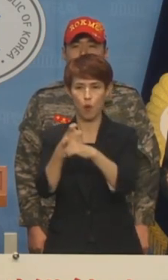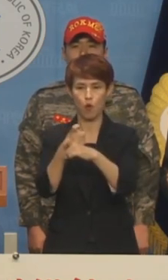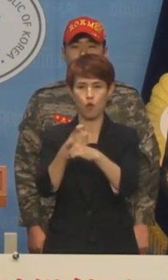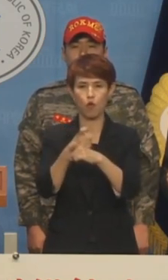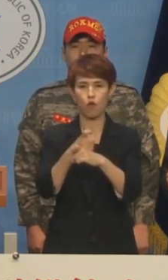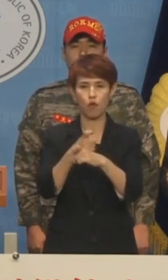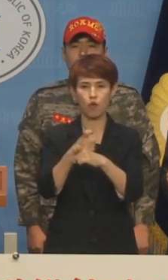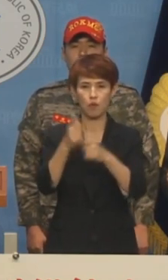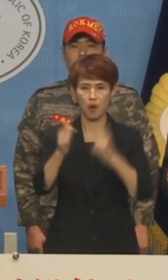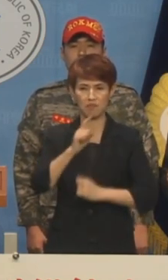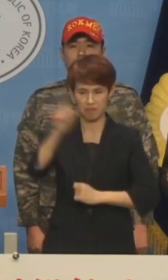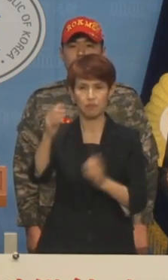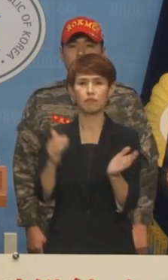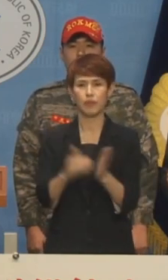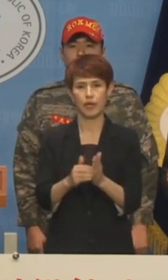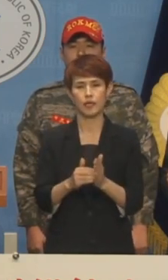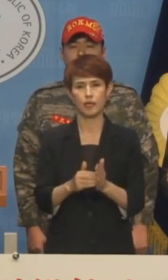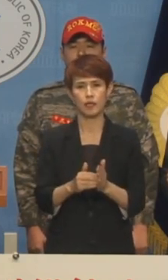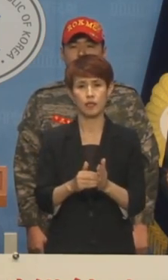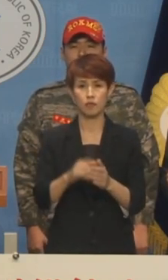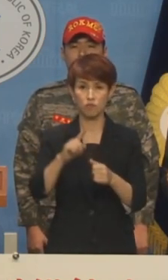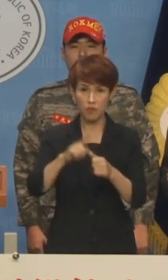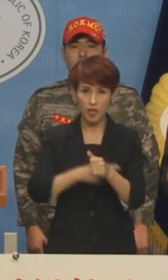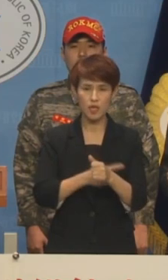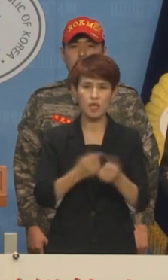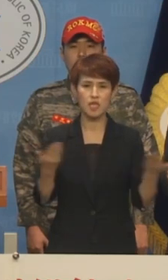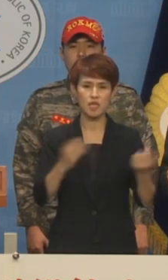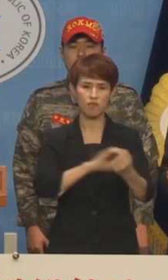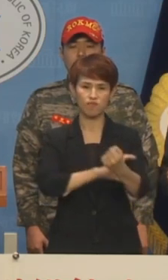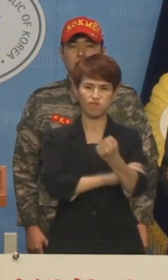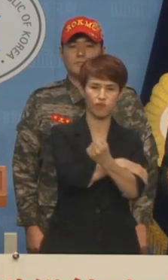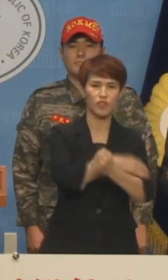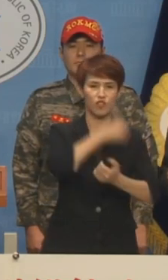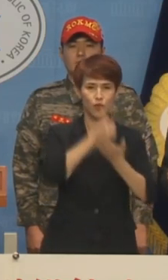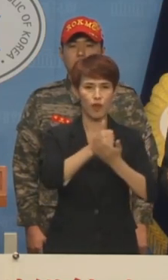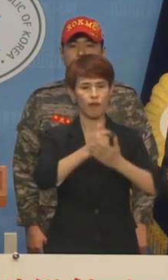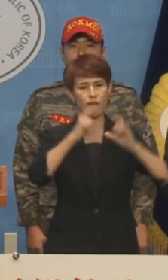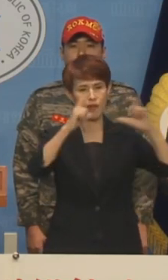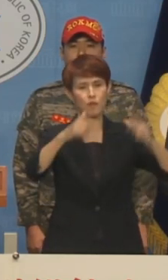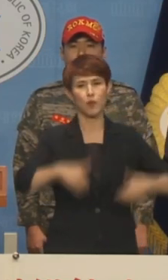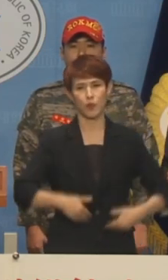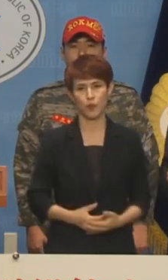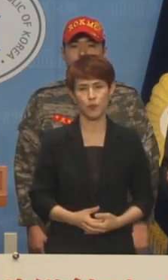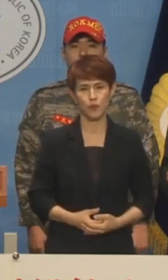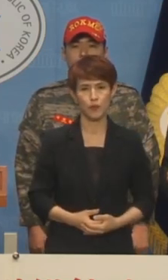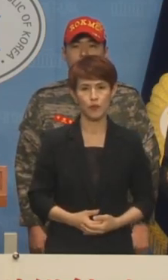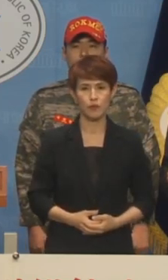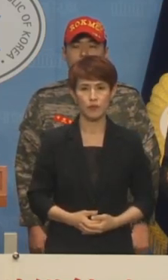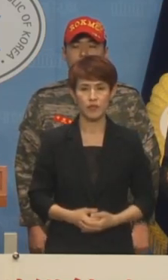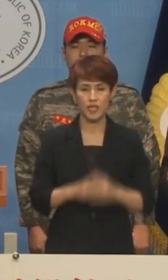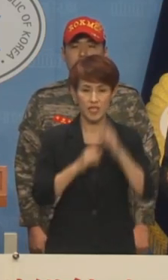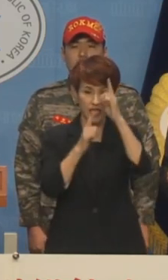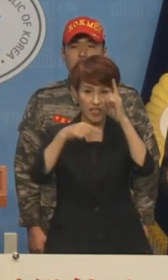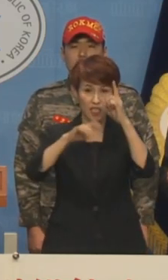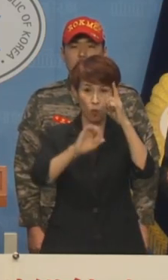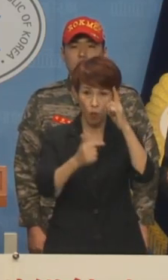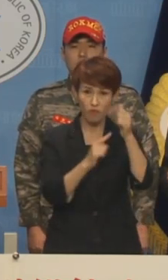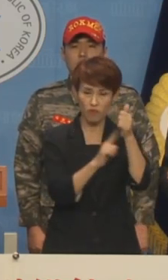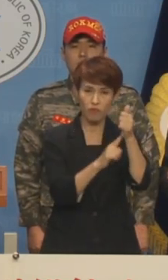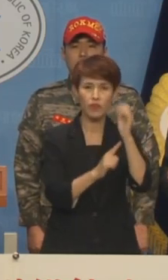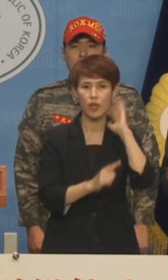이권을 강행하게 만드는 등 하였으므로 직권남용죄의 죄책을 져야 마땅합니다. 아울러 피고발인 이시원은